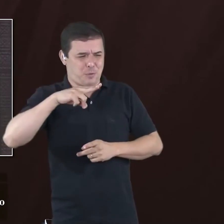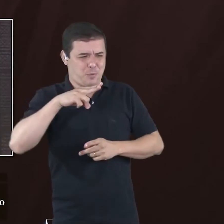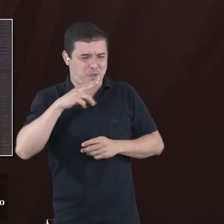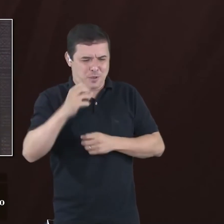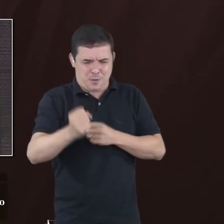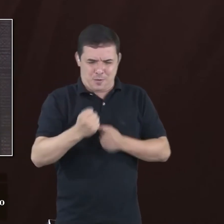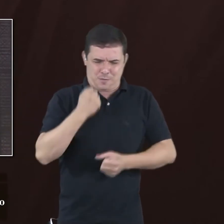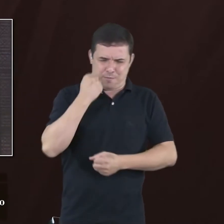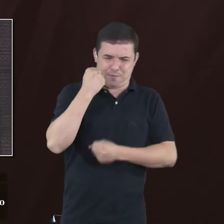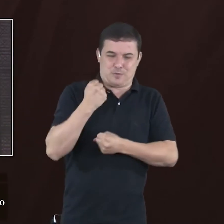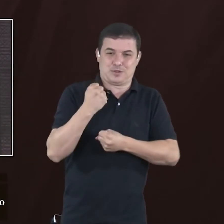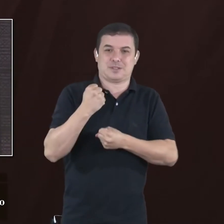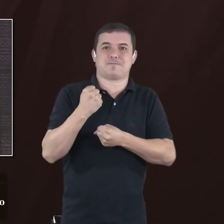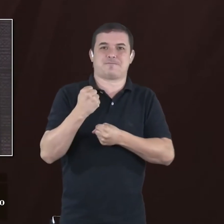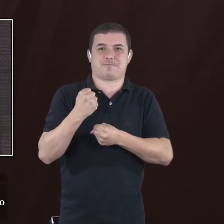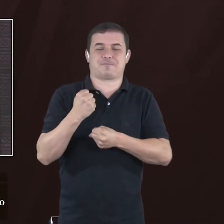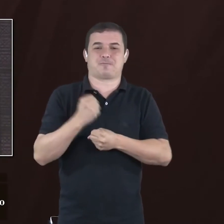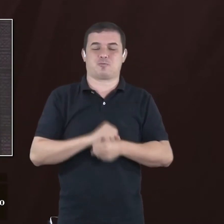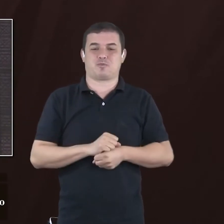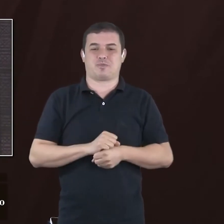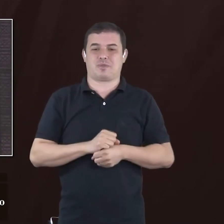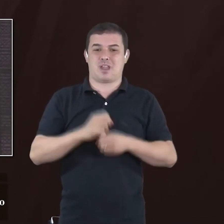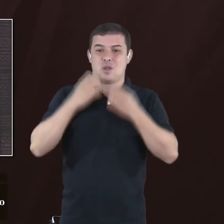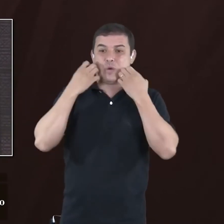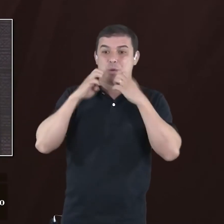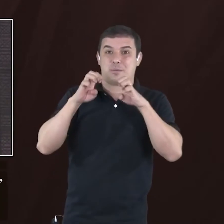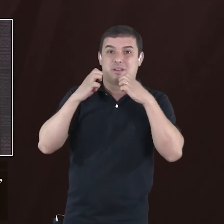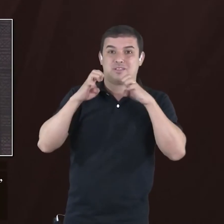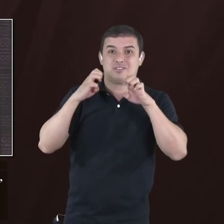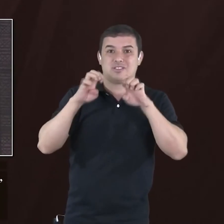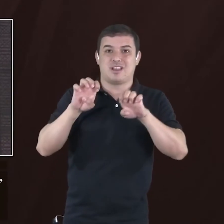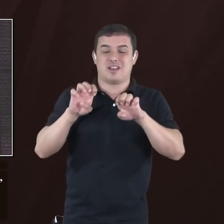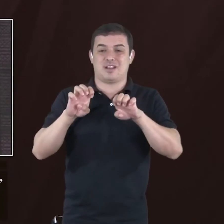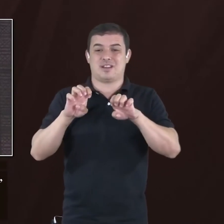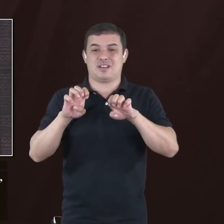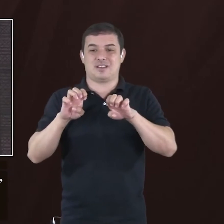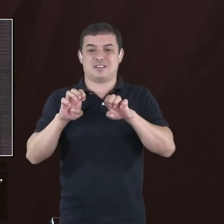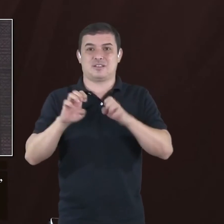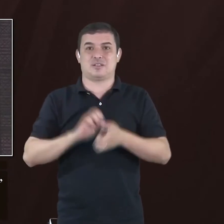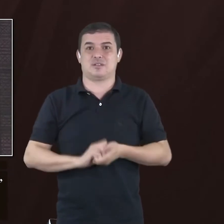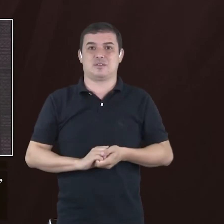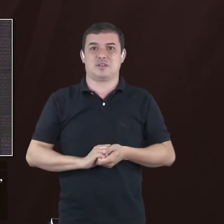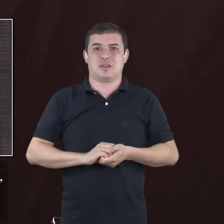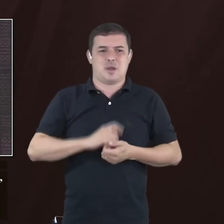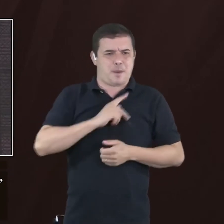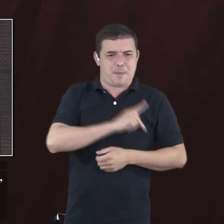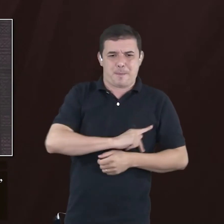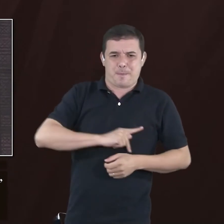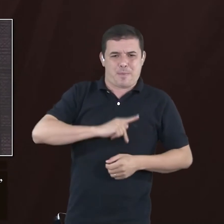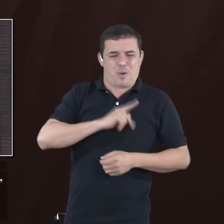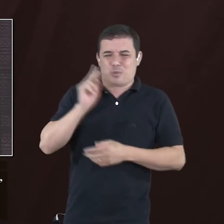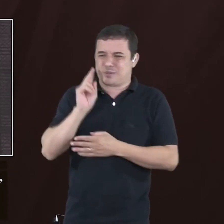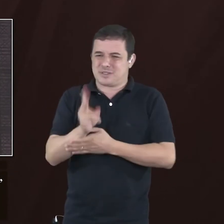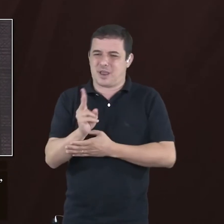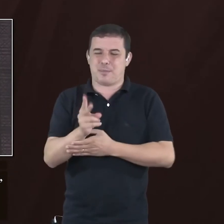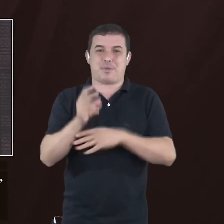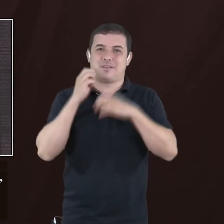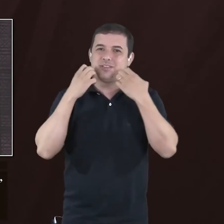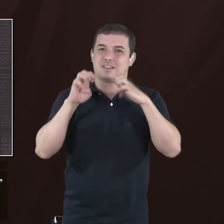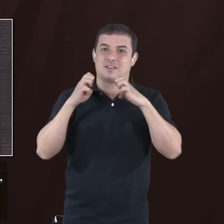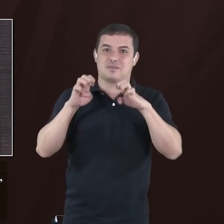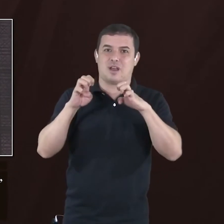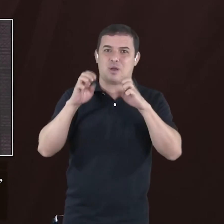forças, para que por meu intermédio a pregação fosse plenamente cumprida, e todos os gentios